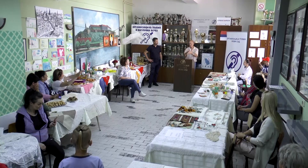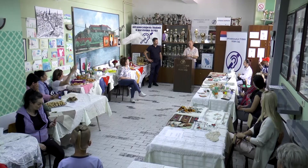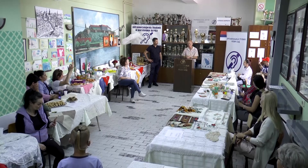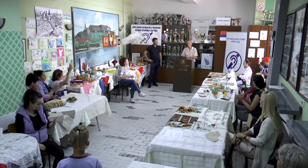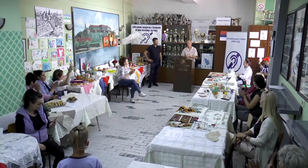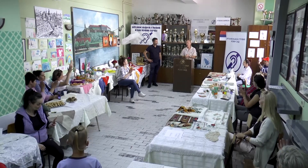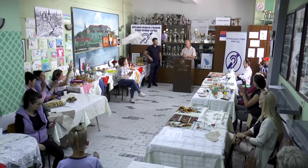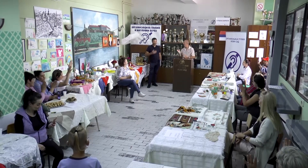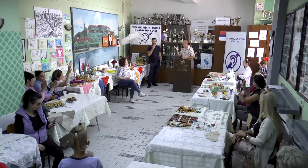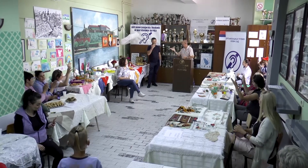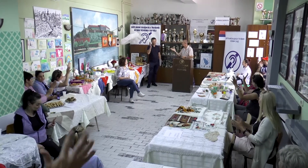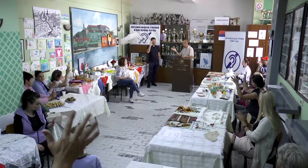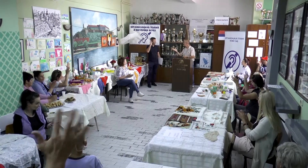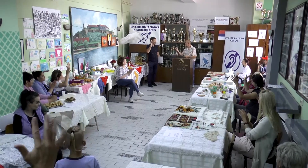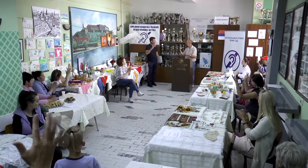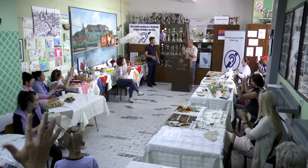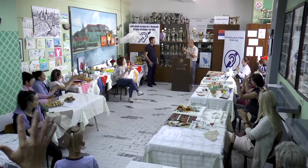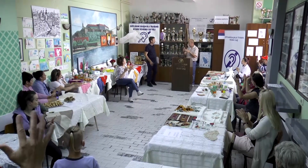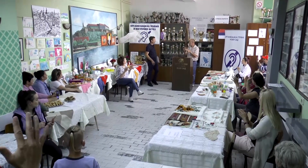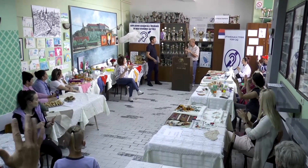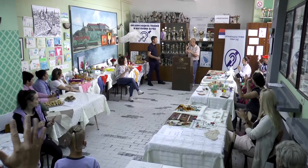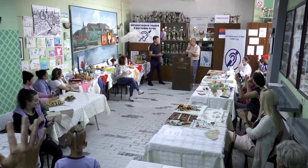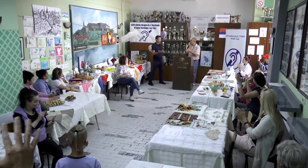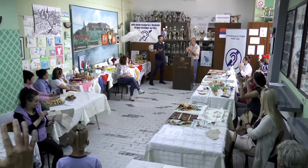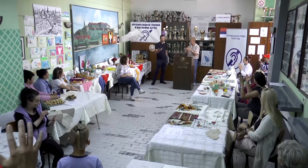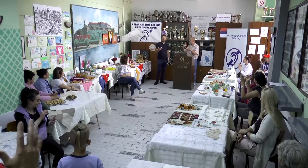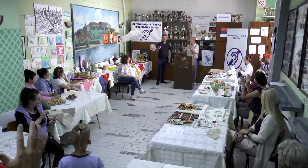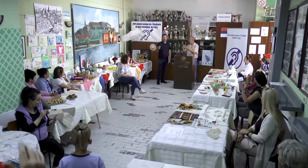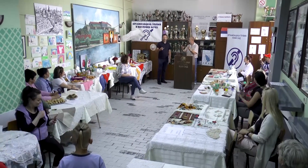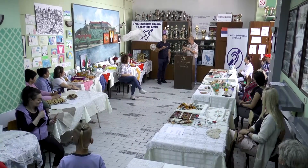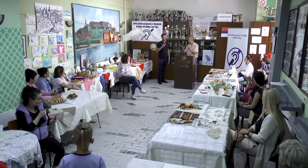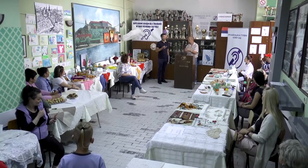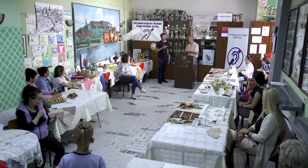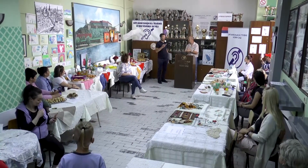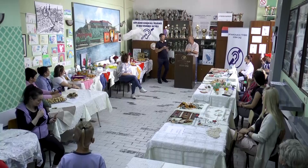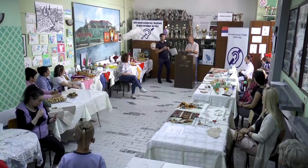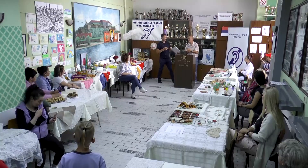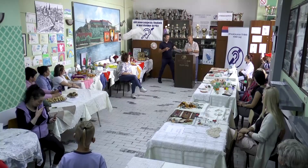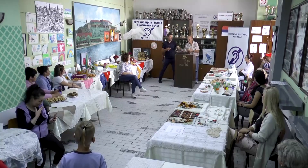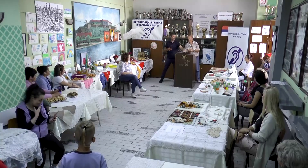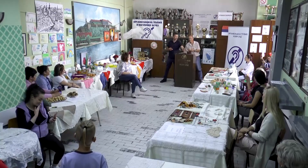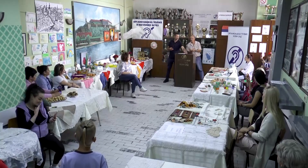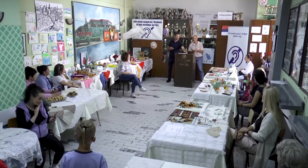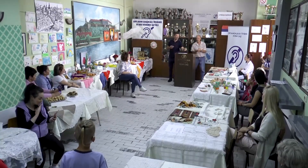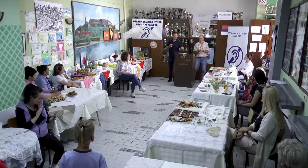udruženja? Osim ovoga što ste sad rekli, dakle osim ovih ručnih radova i toga, da li radite možda još nešto?